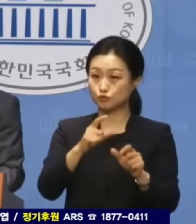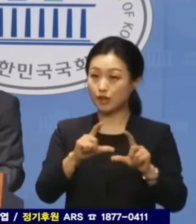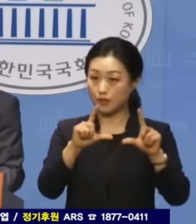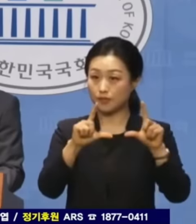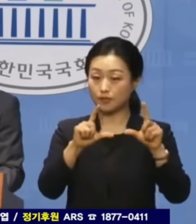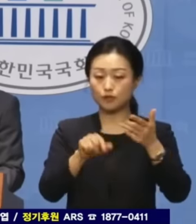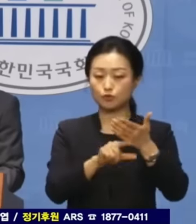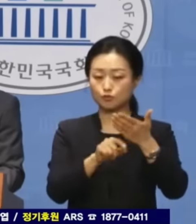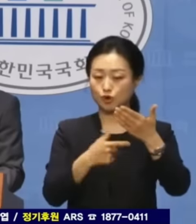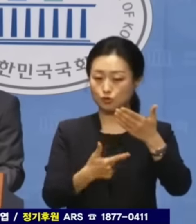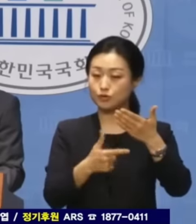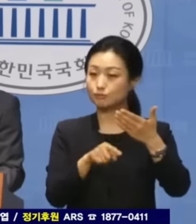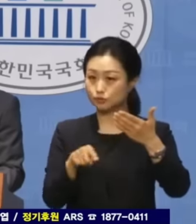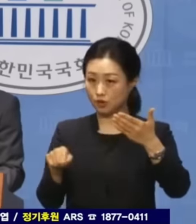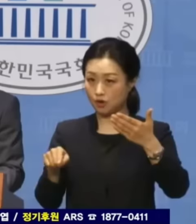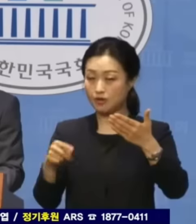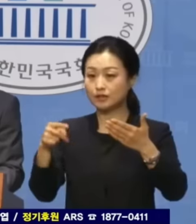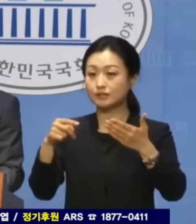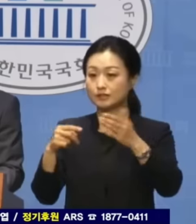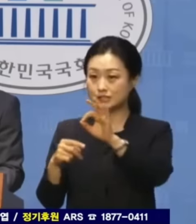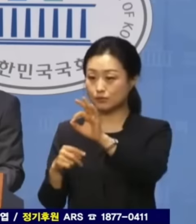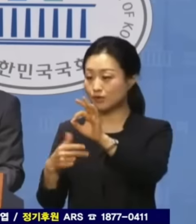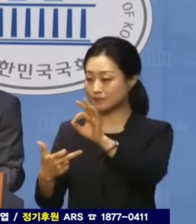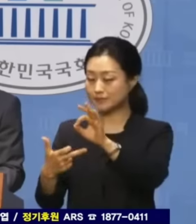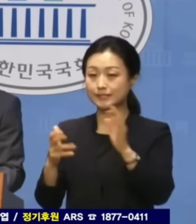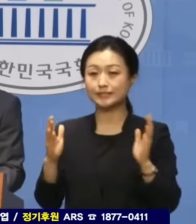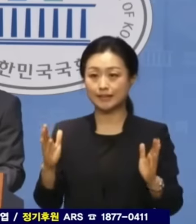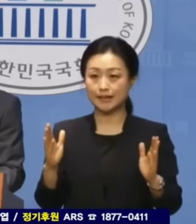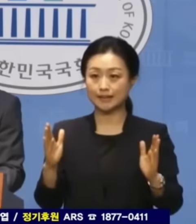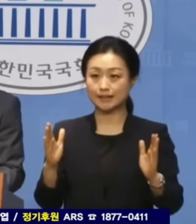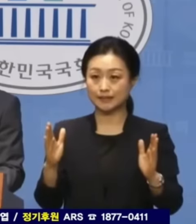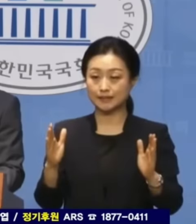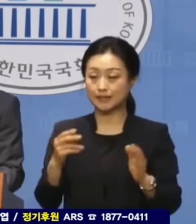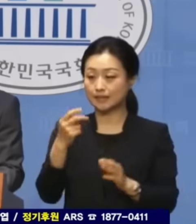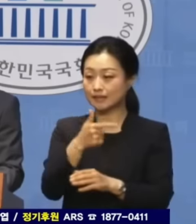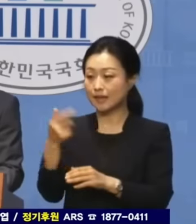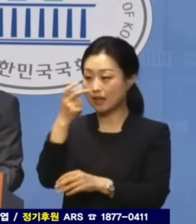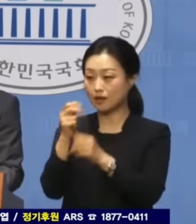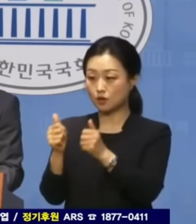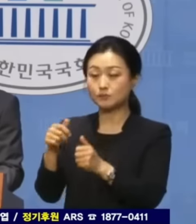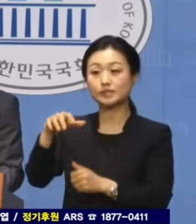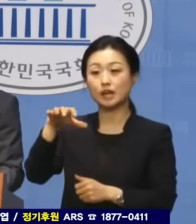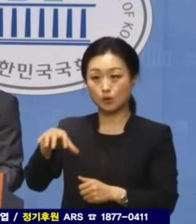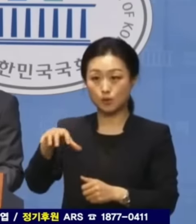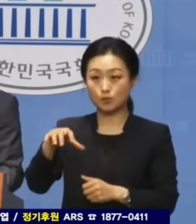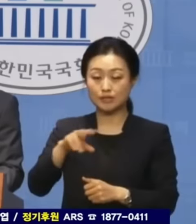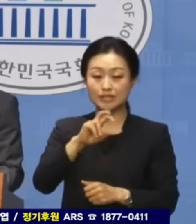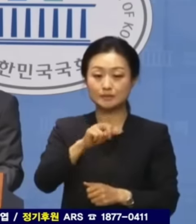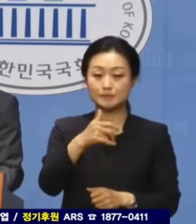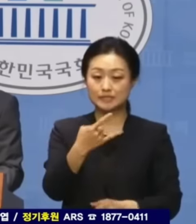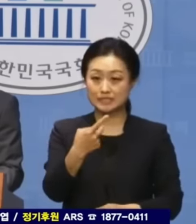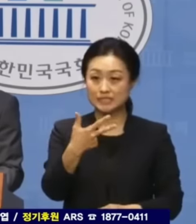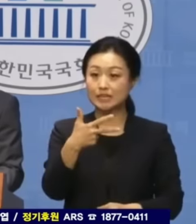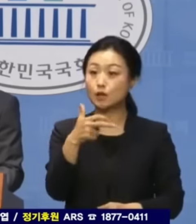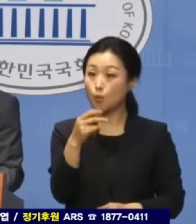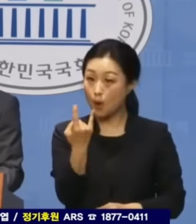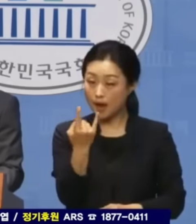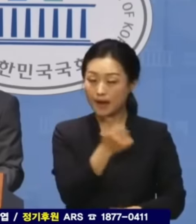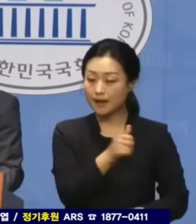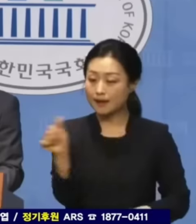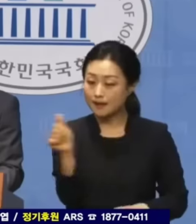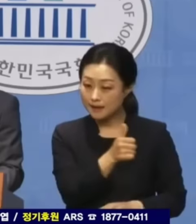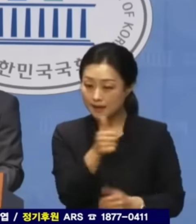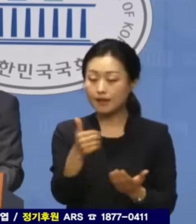2016년 9월 6일부터 10월 17일 사이에 대검찰청 등에 27회 나간 출정